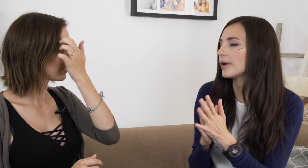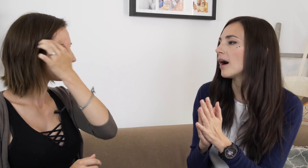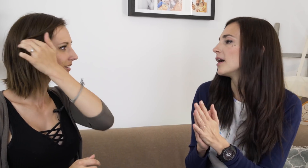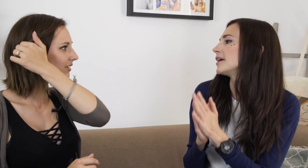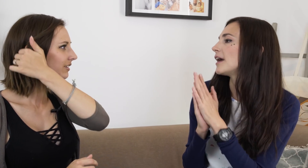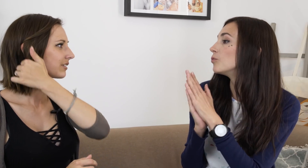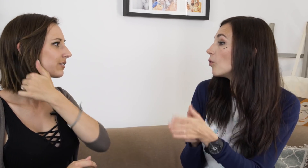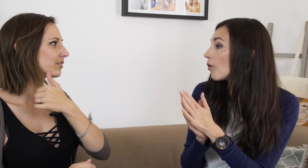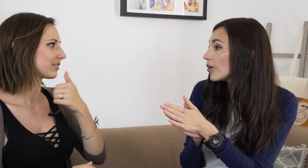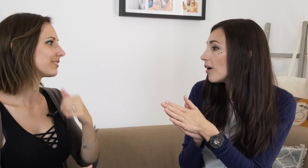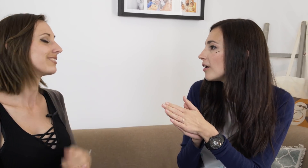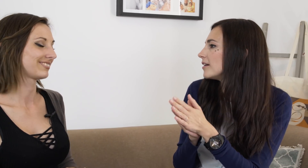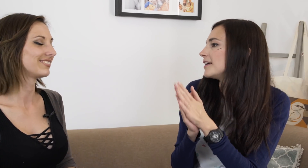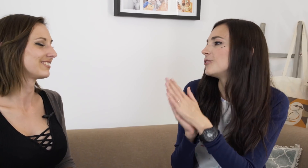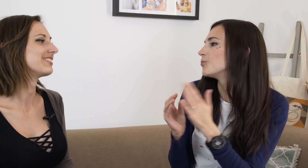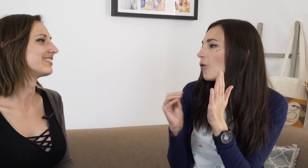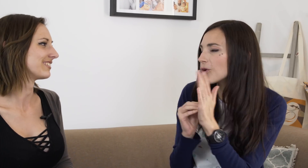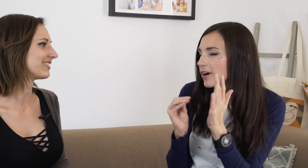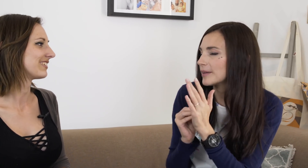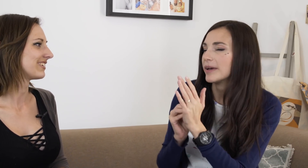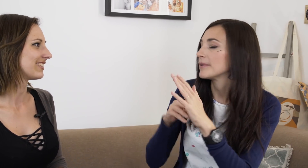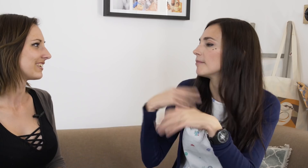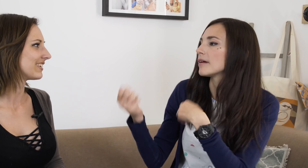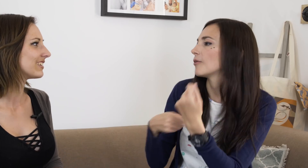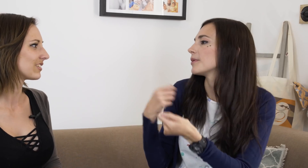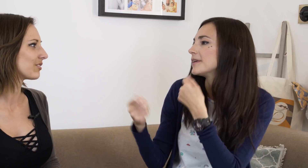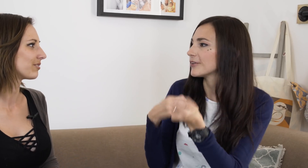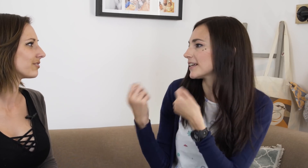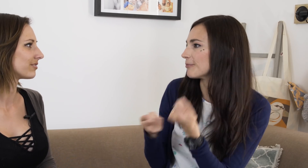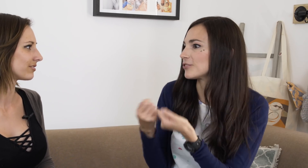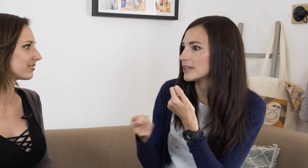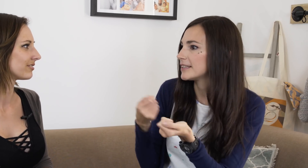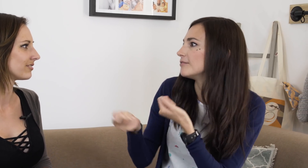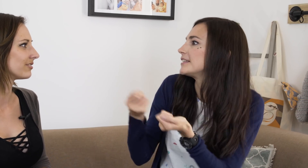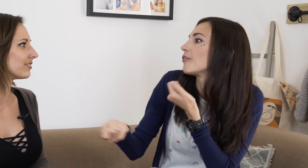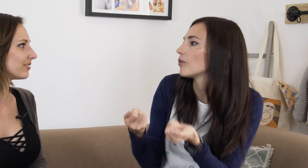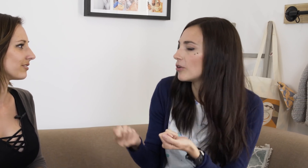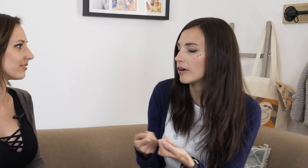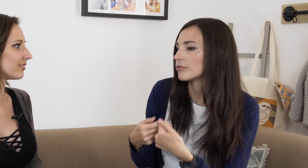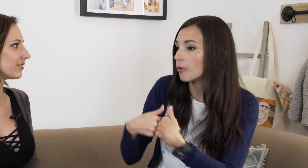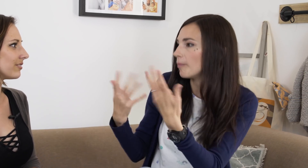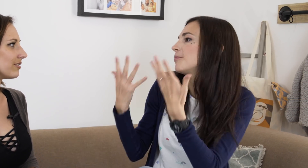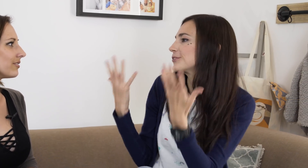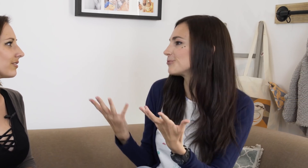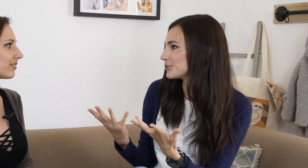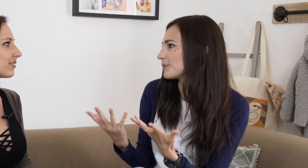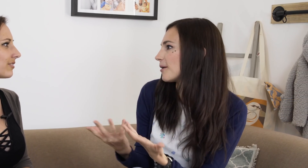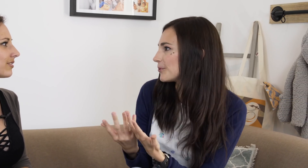départ, il y a le mot encore. Le mot encore qui permet, quand bébé est en train de manger et qu'il en veut encore, on ne comprend pas pourquoi d'un coup il se met à